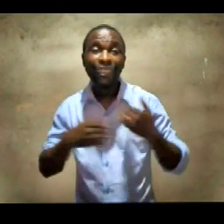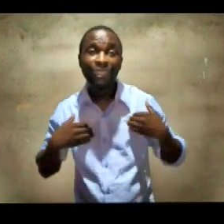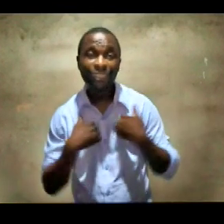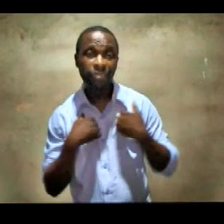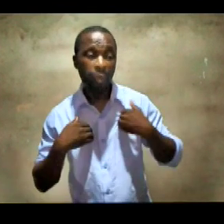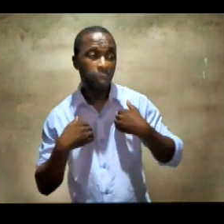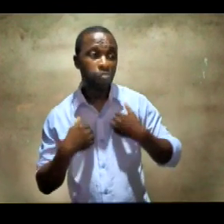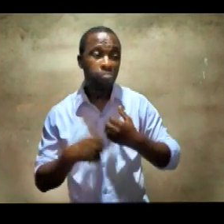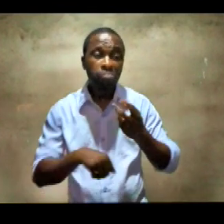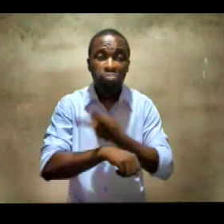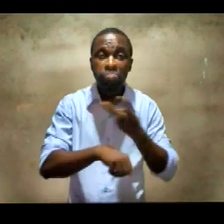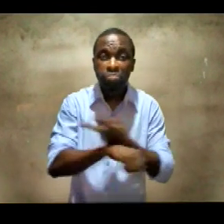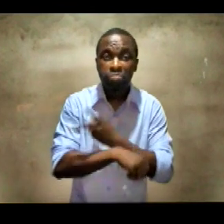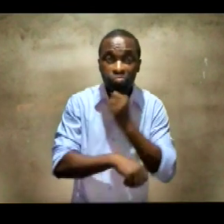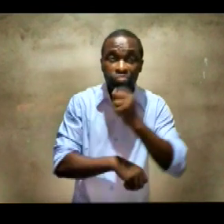les générations à venir.